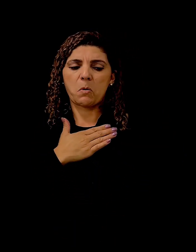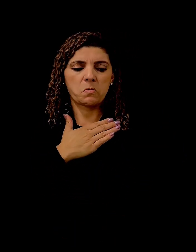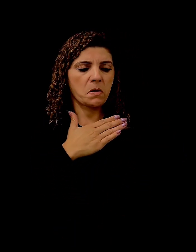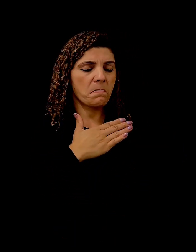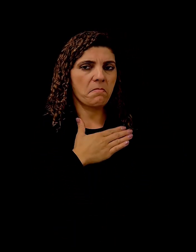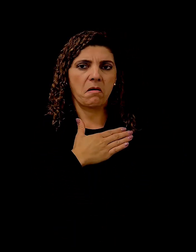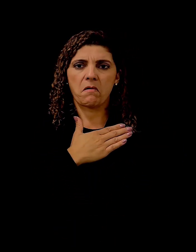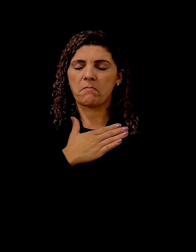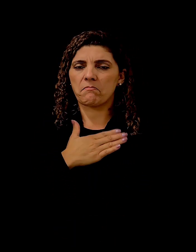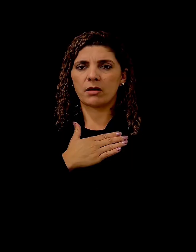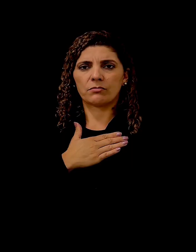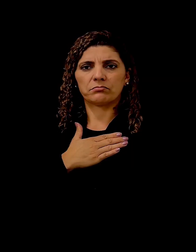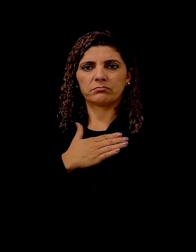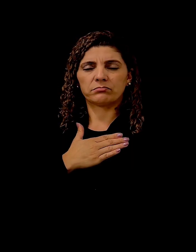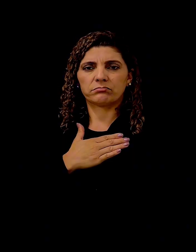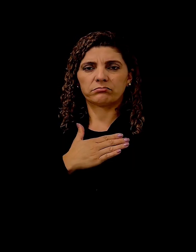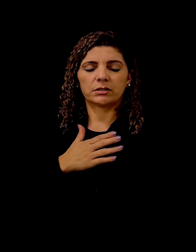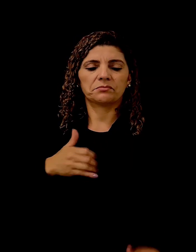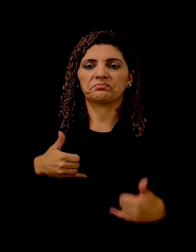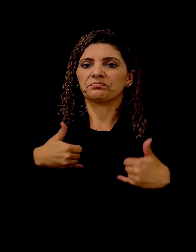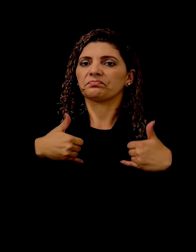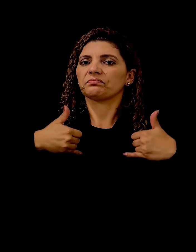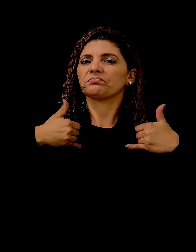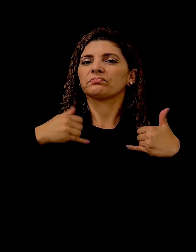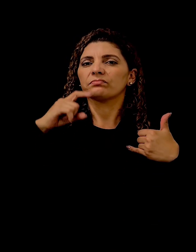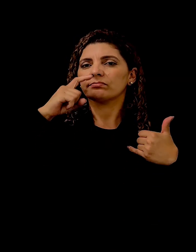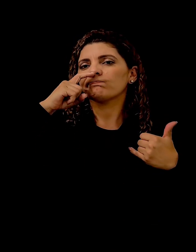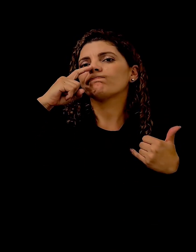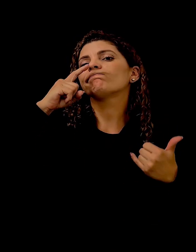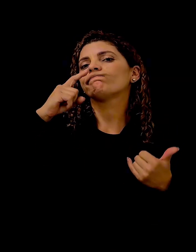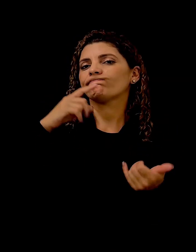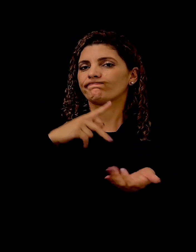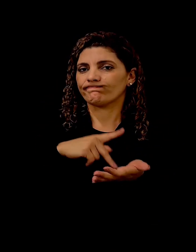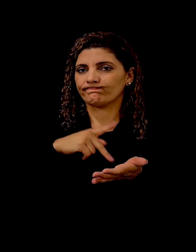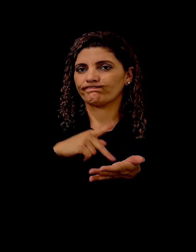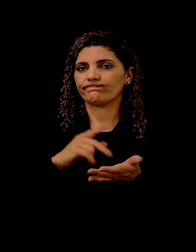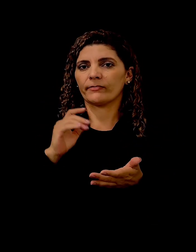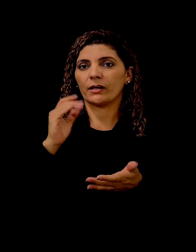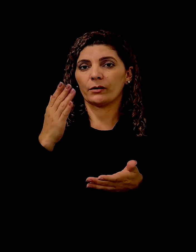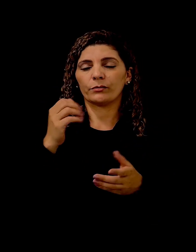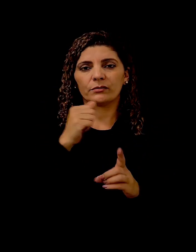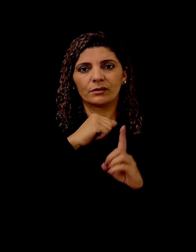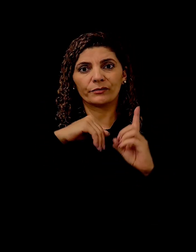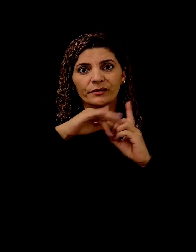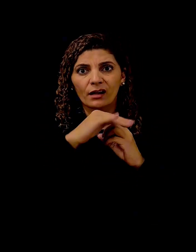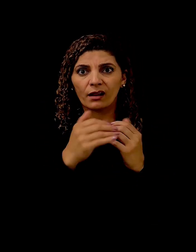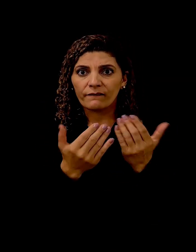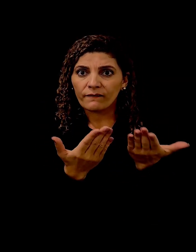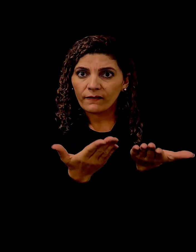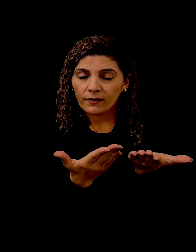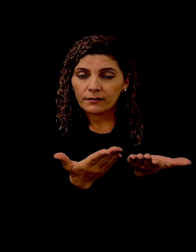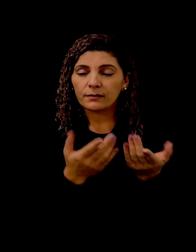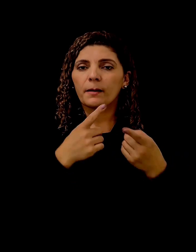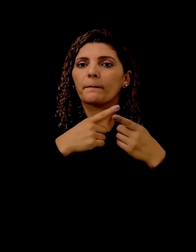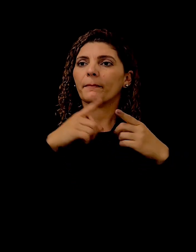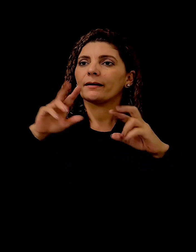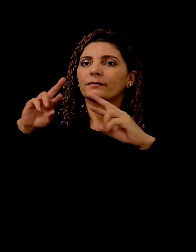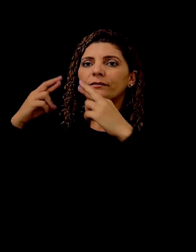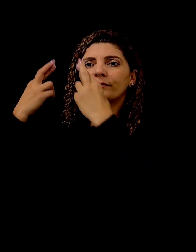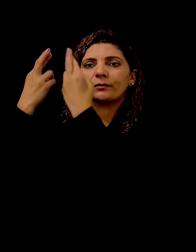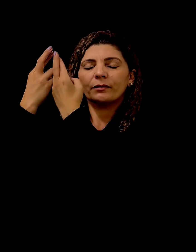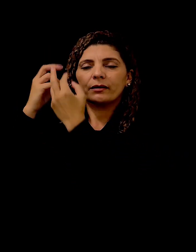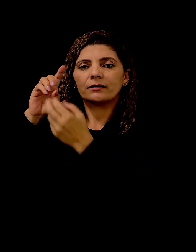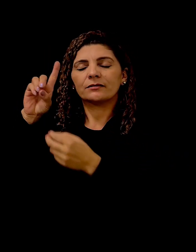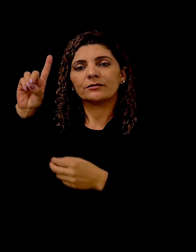eu. Essa é a realidade. Esse é o reino do mundo. Mas no reino de Deus, primeiro é o